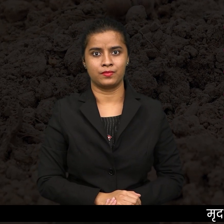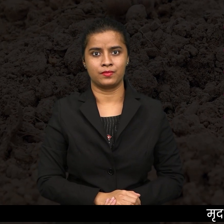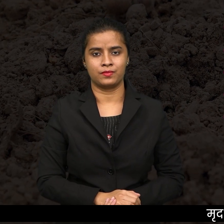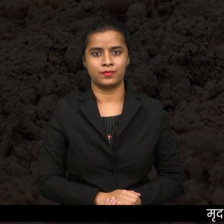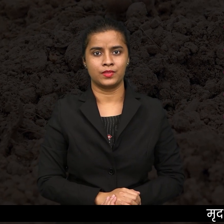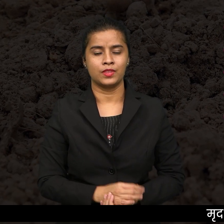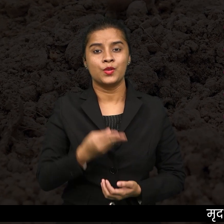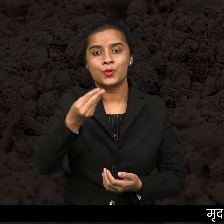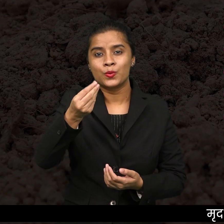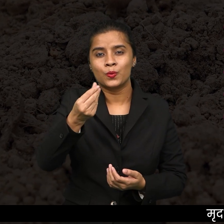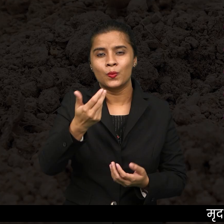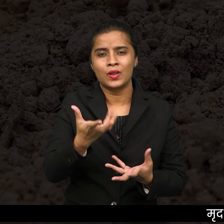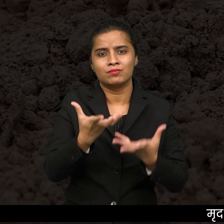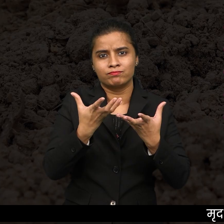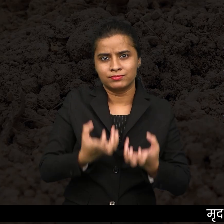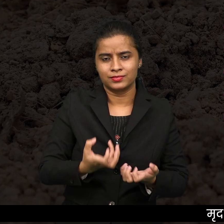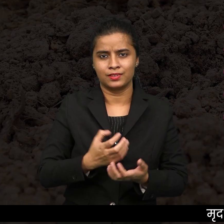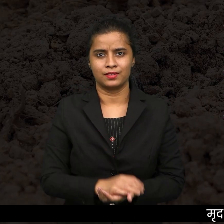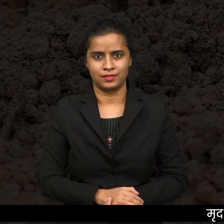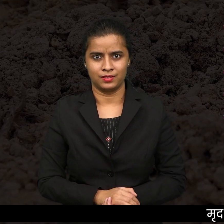मृद संधारण.